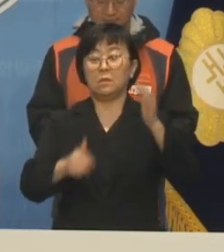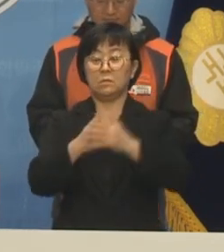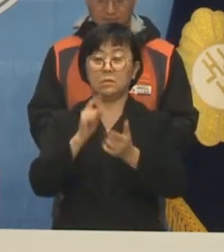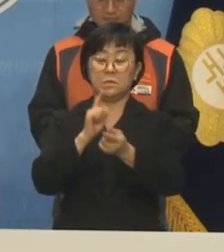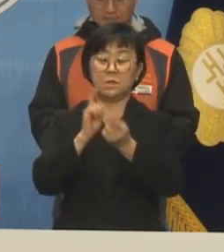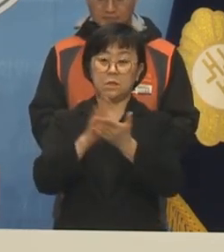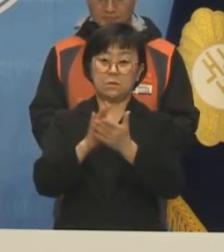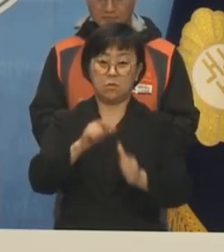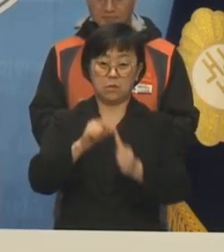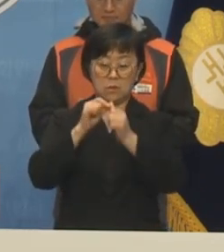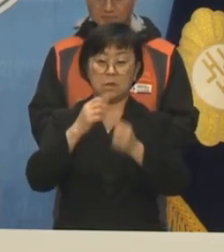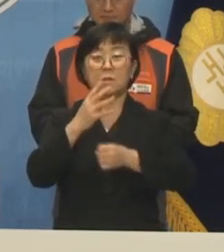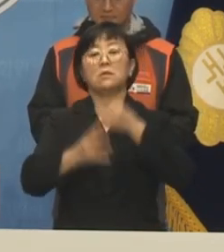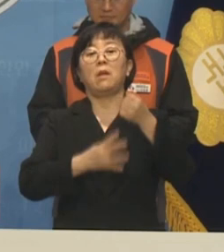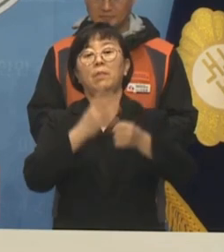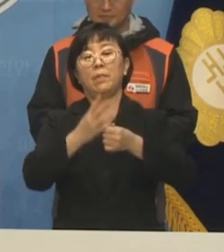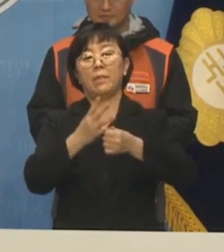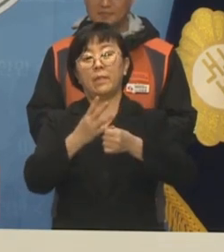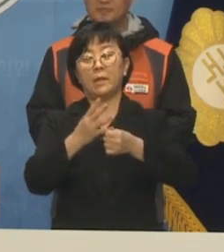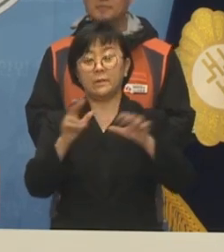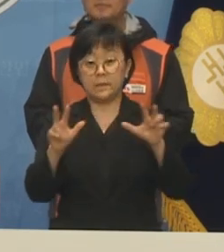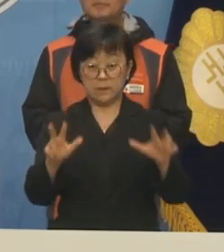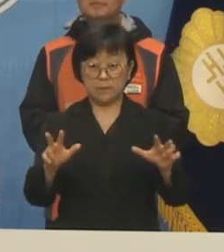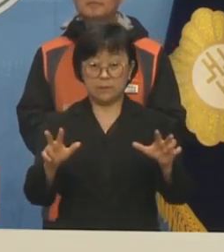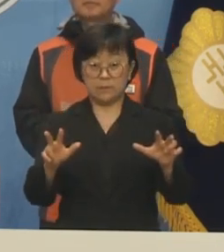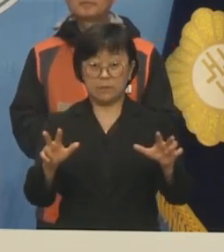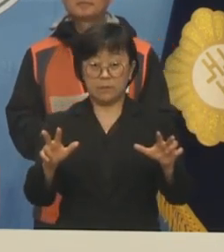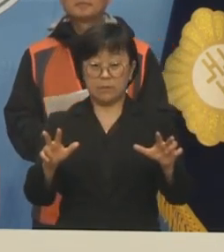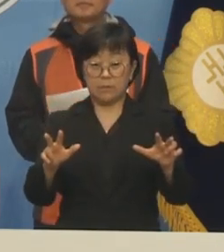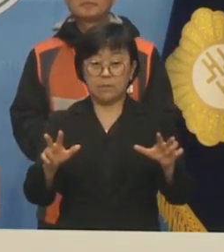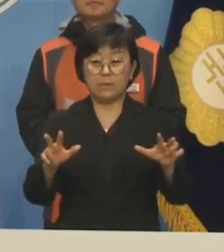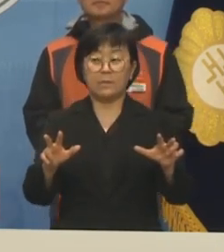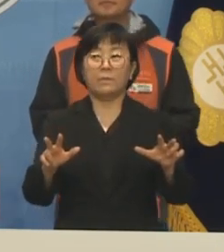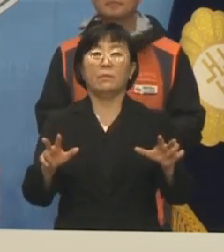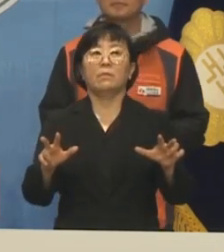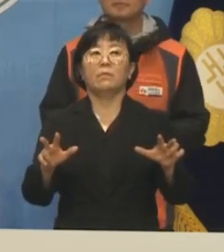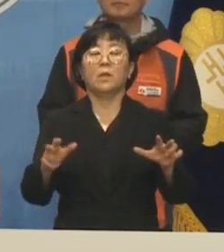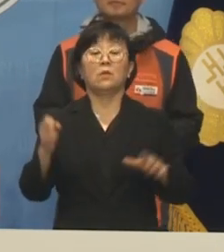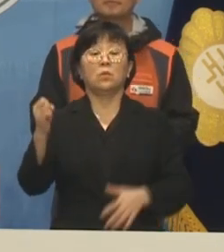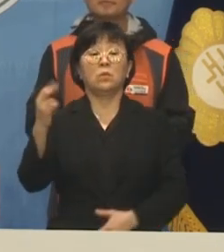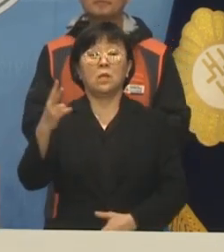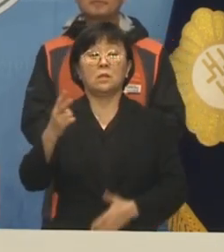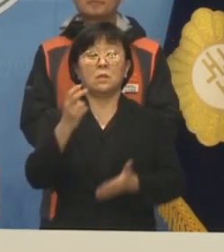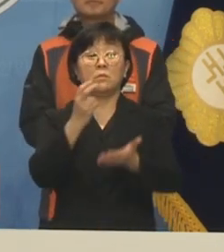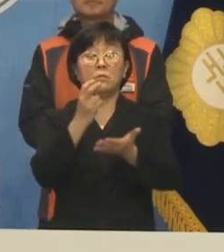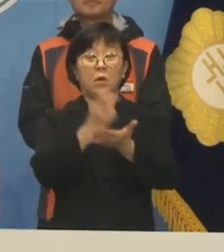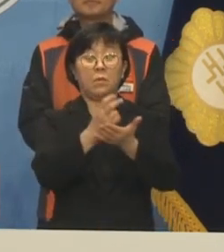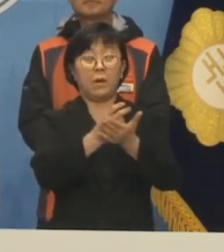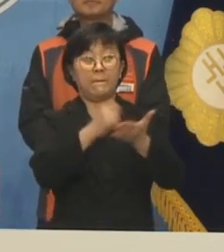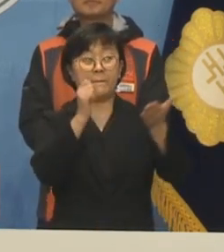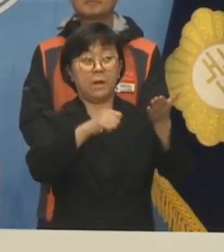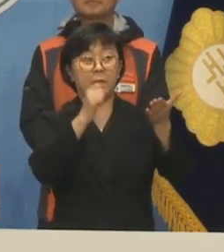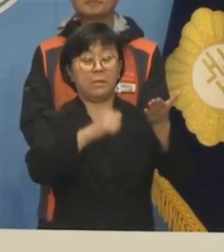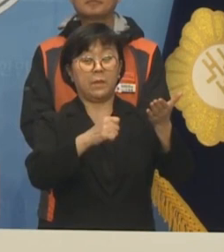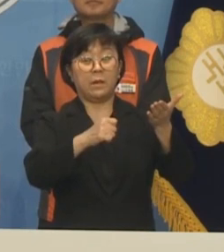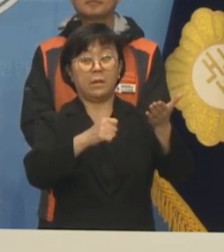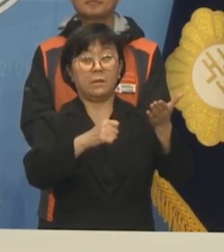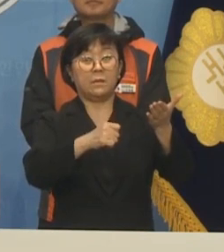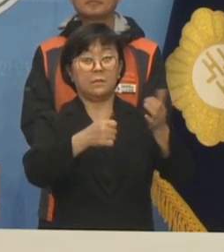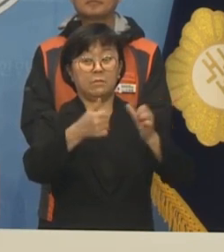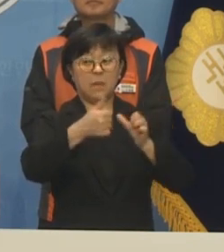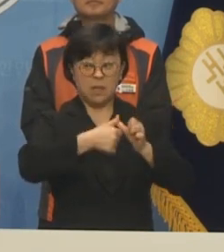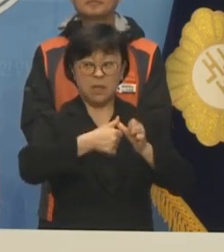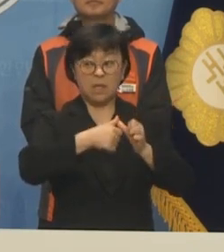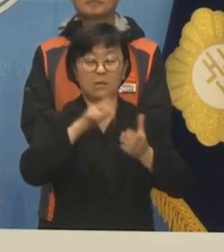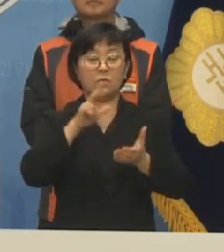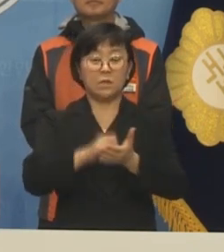직접 고용된 지 4년이 되어가는 지금 이 시점에서 또다시 법원 판결을 이행하라는 문제를